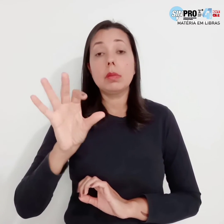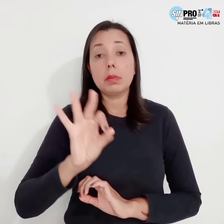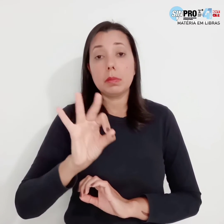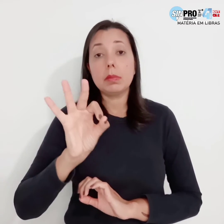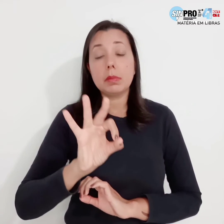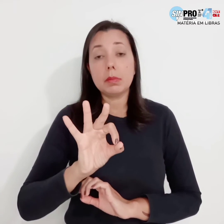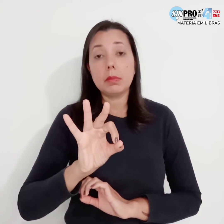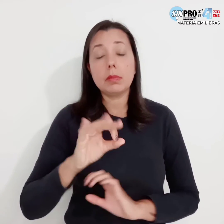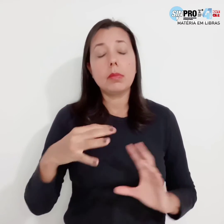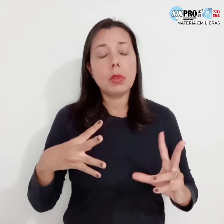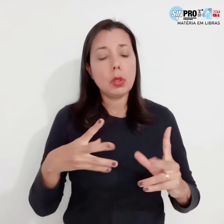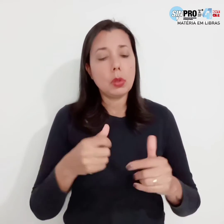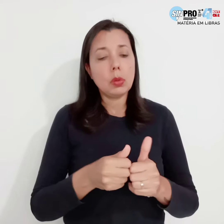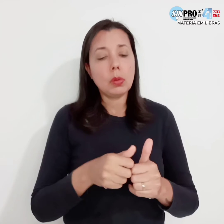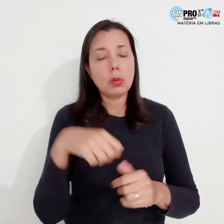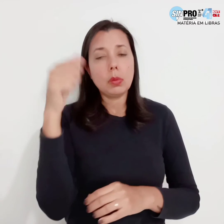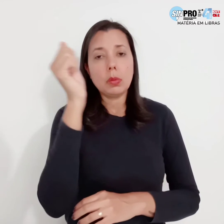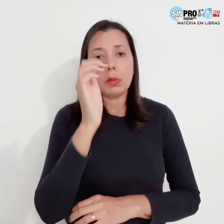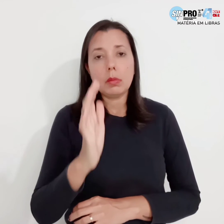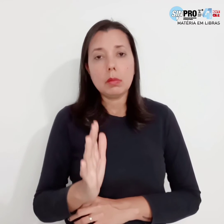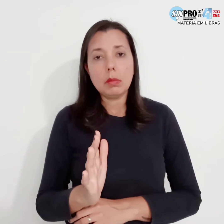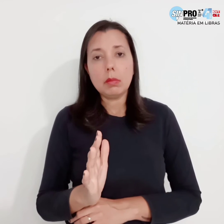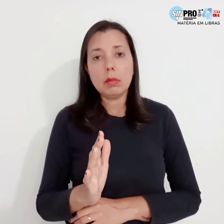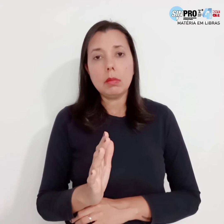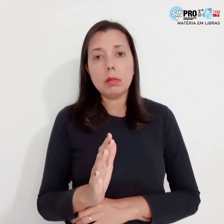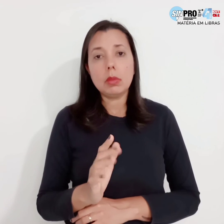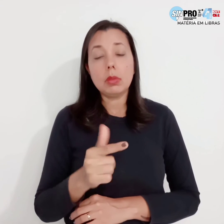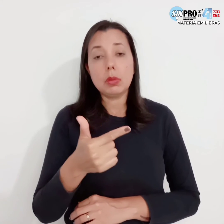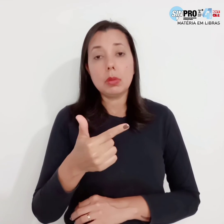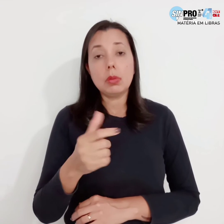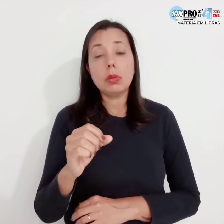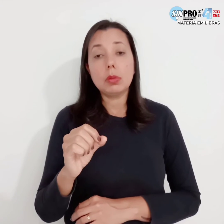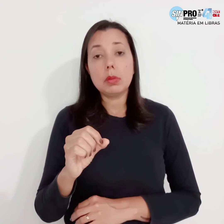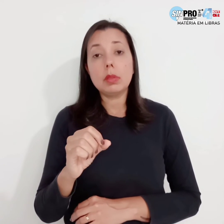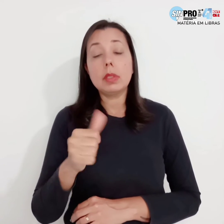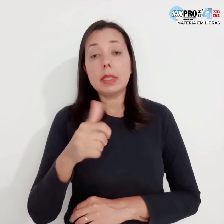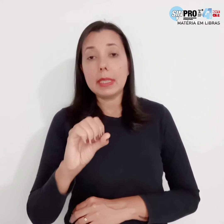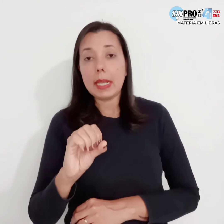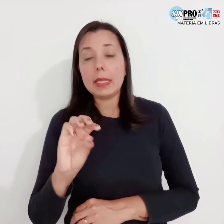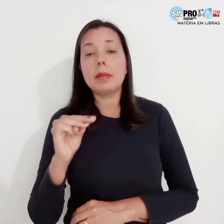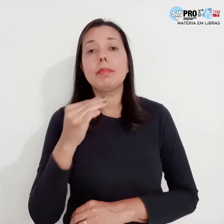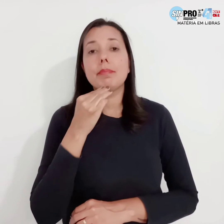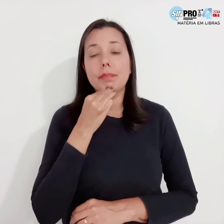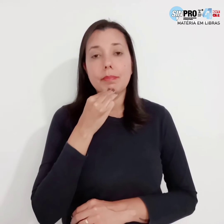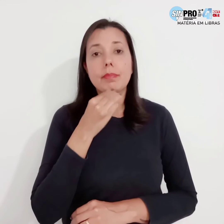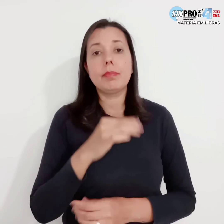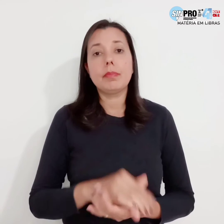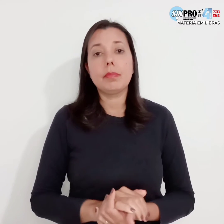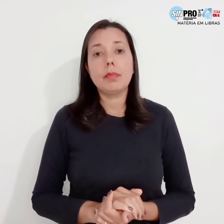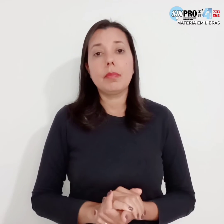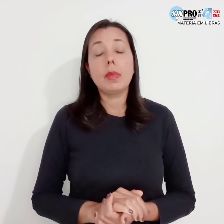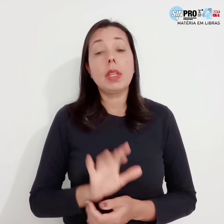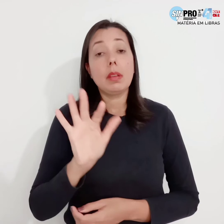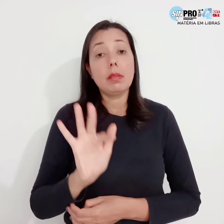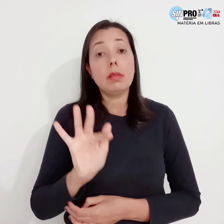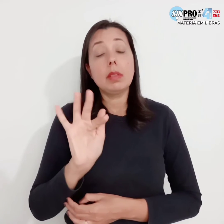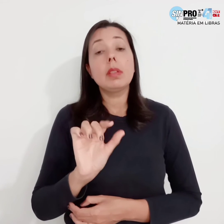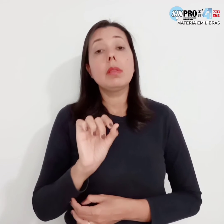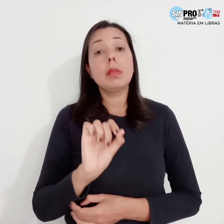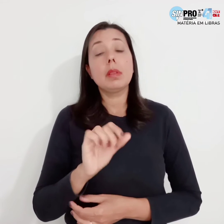4,52% do total de brasileiros, 210 milhões. Em fevereiro, passou